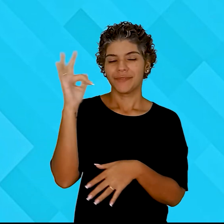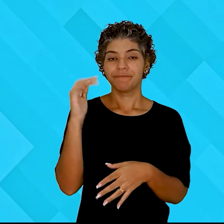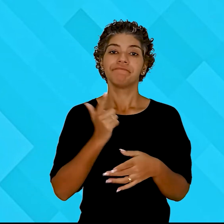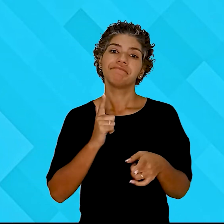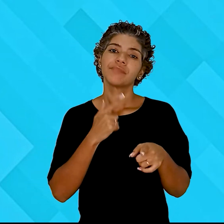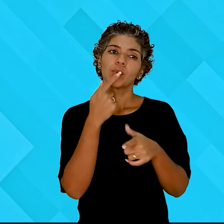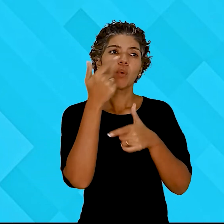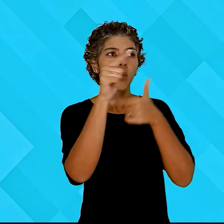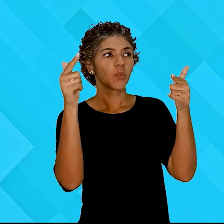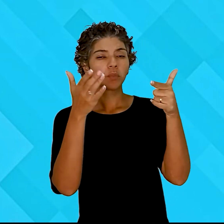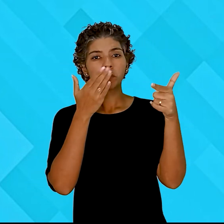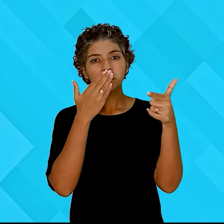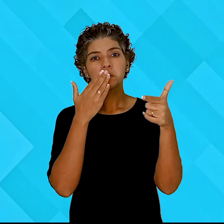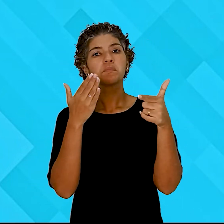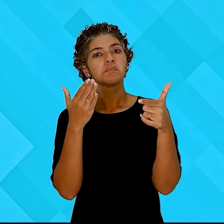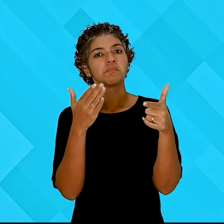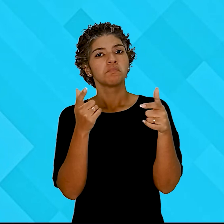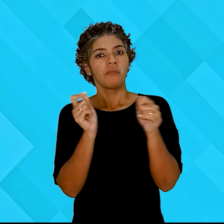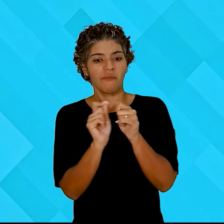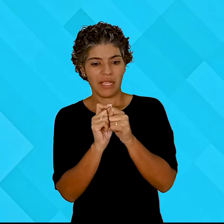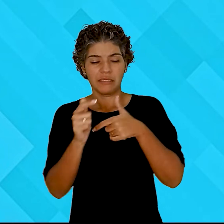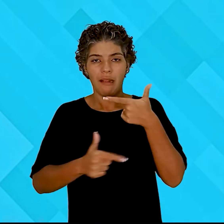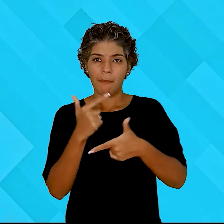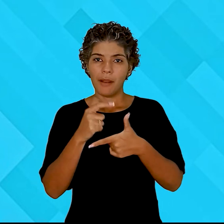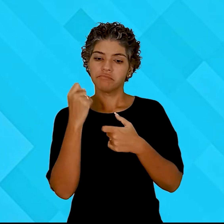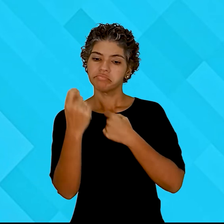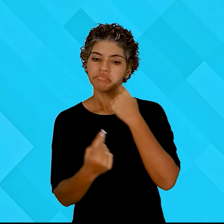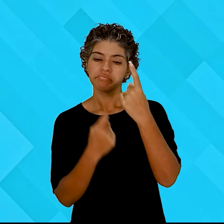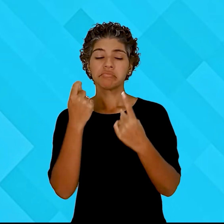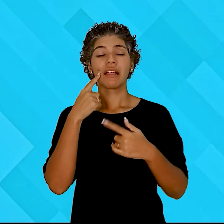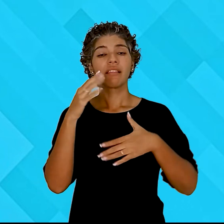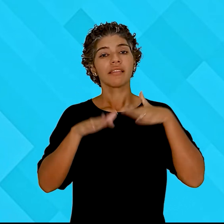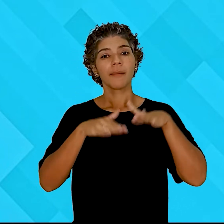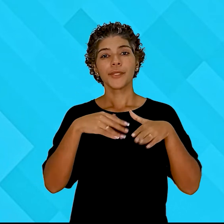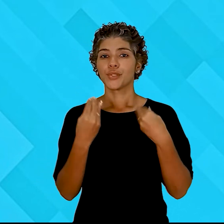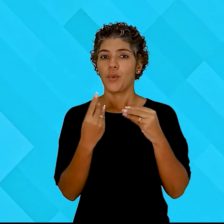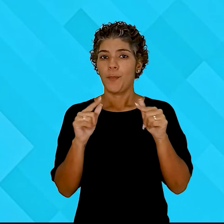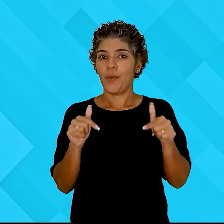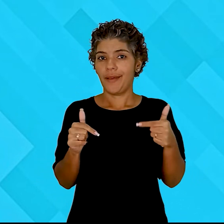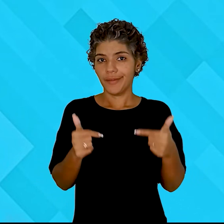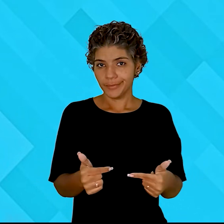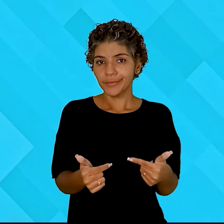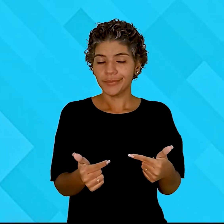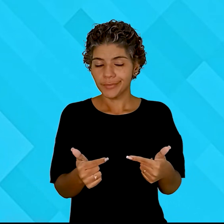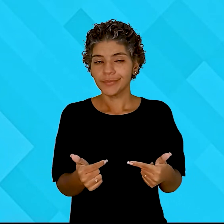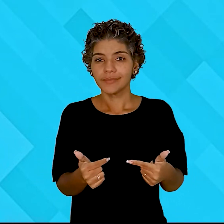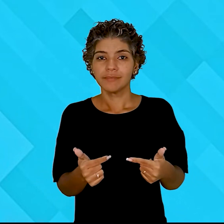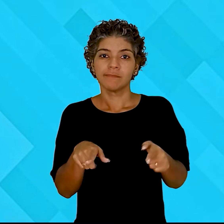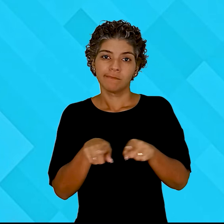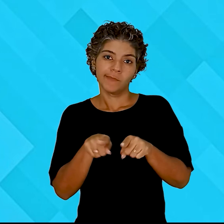outros mecanismos que também são temporários, sazonais, e vão depender da forma que você atua e que você entende será mais